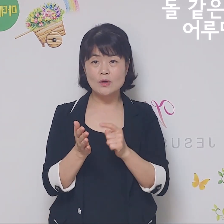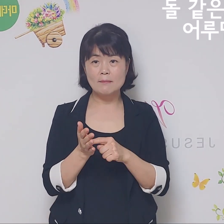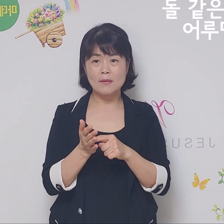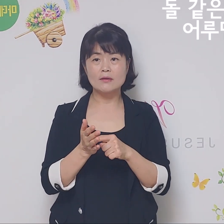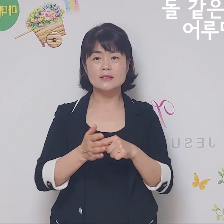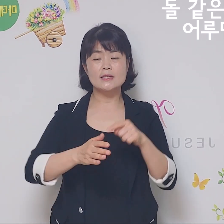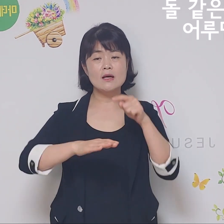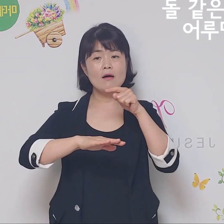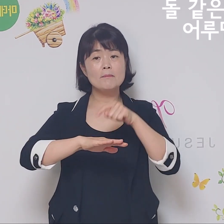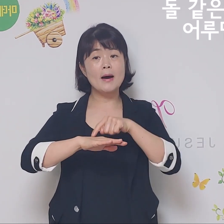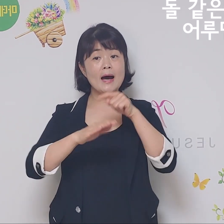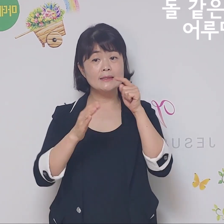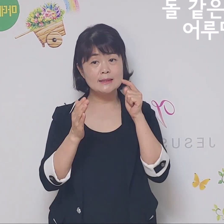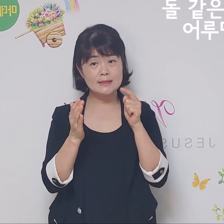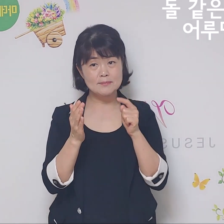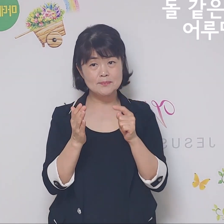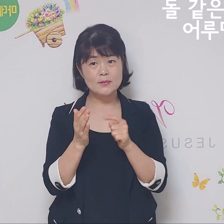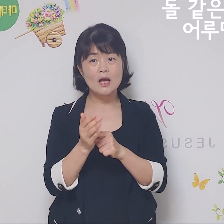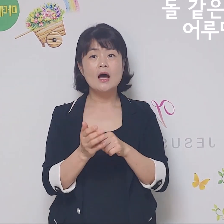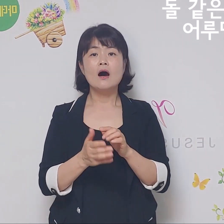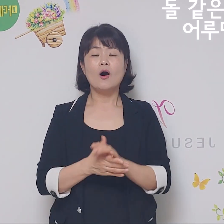한번. 그래서 마음.